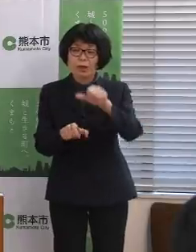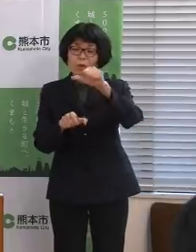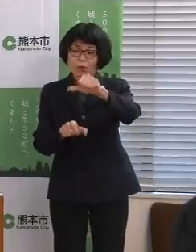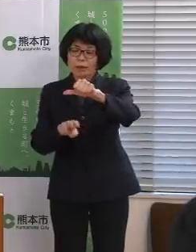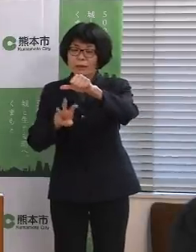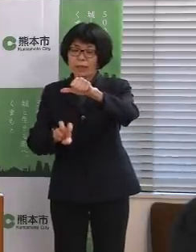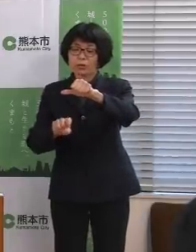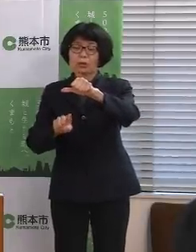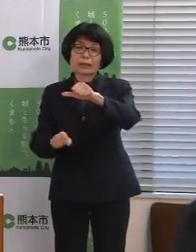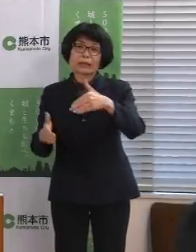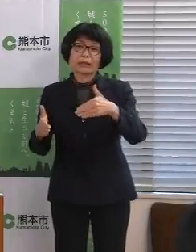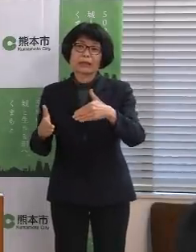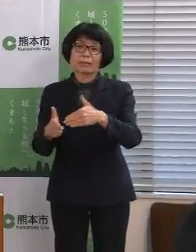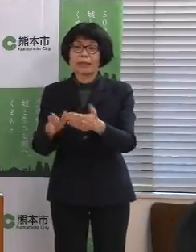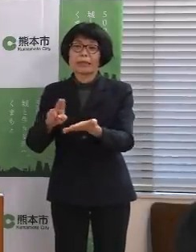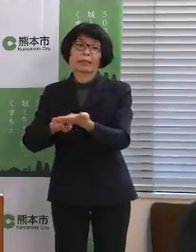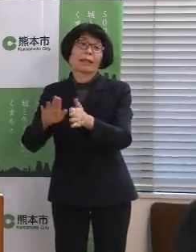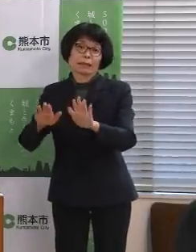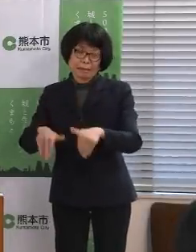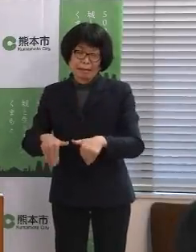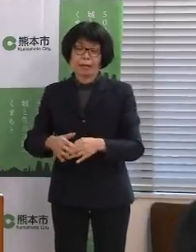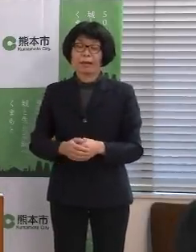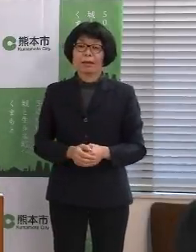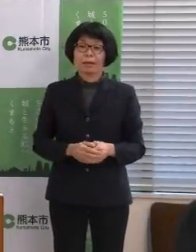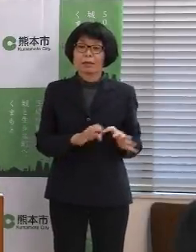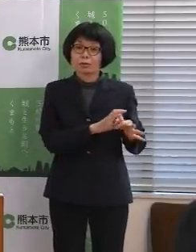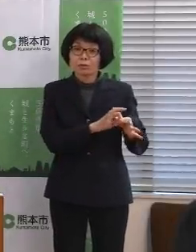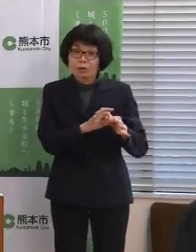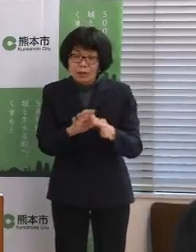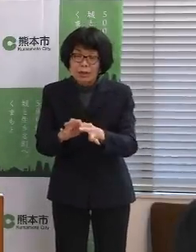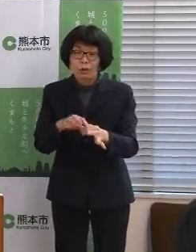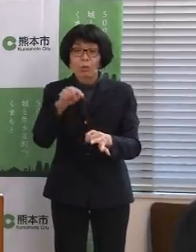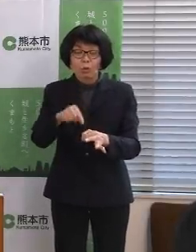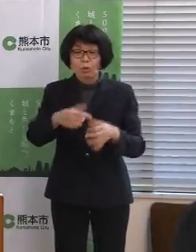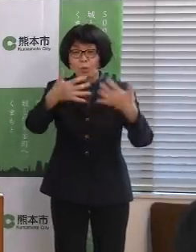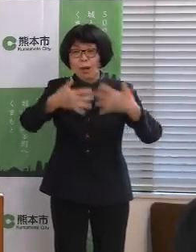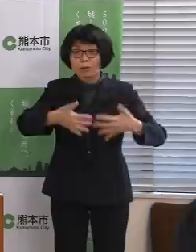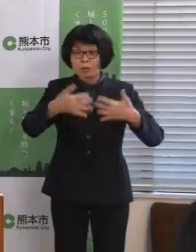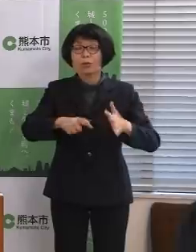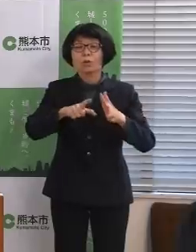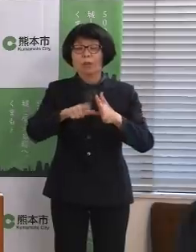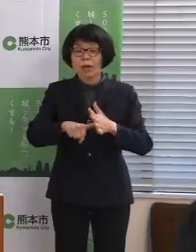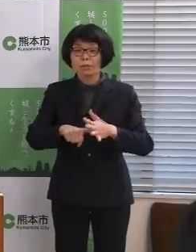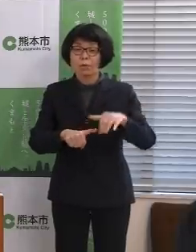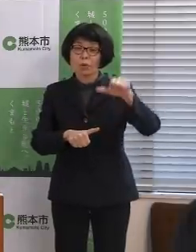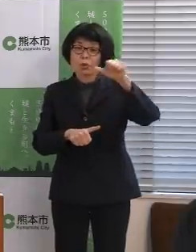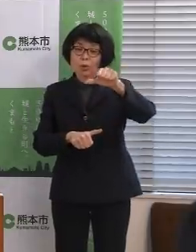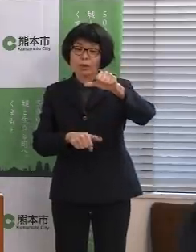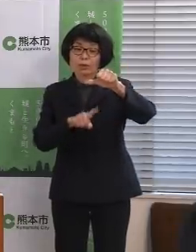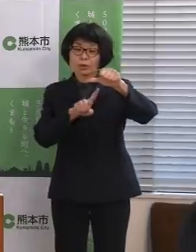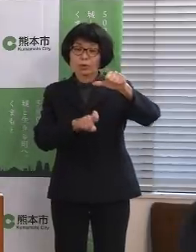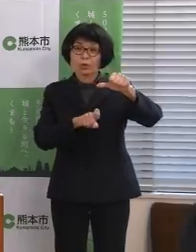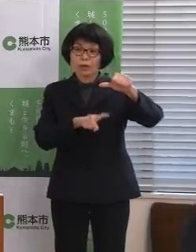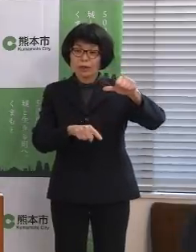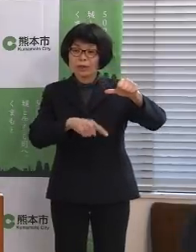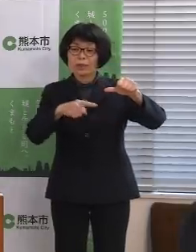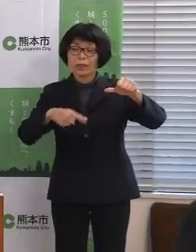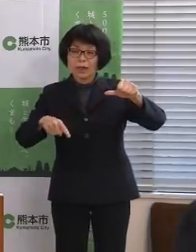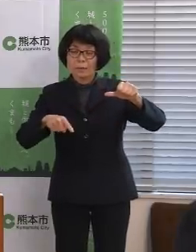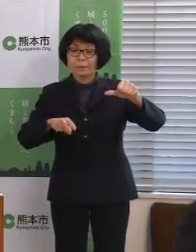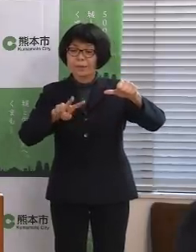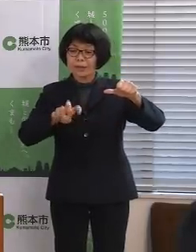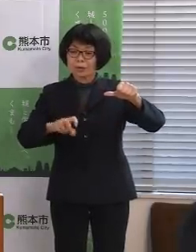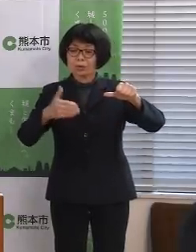日まで延長されたことから引き続きこの番組も5月11日から